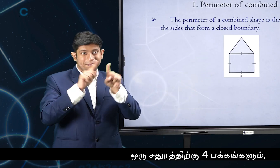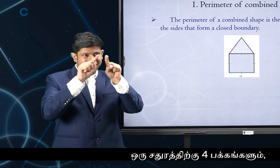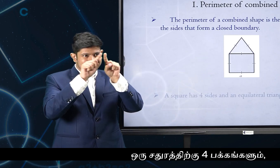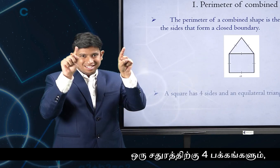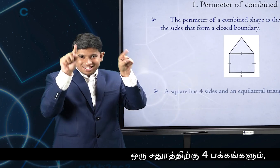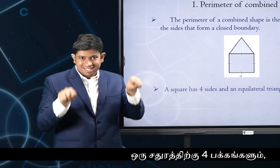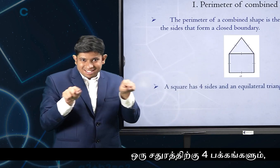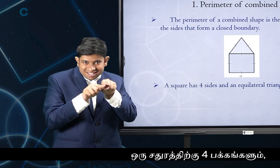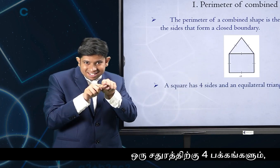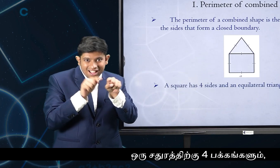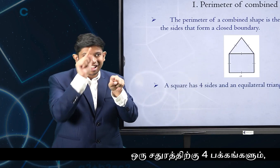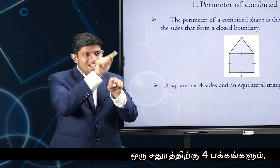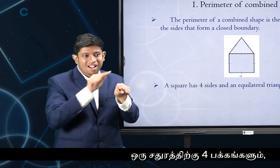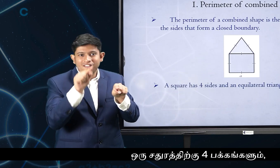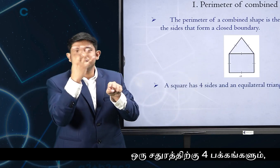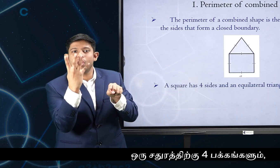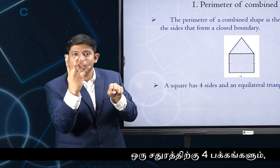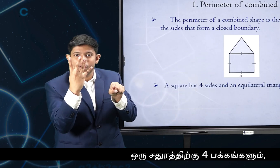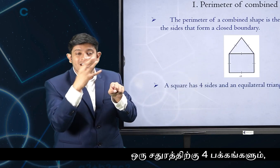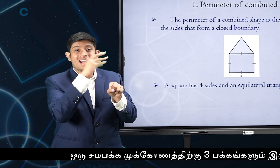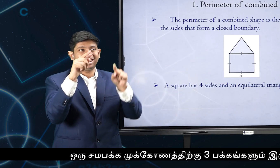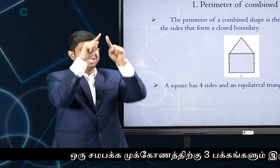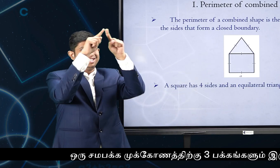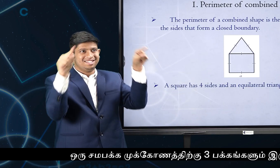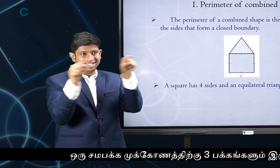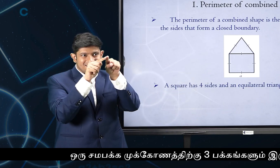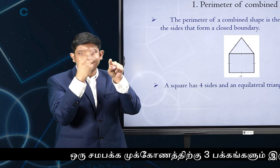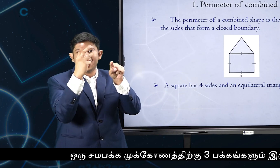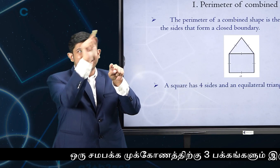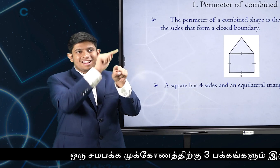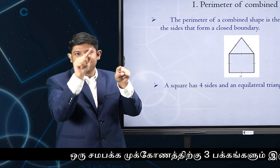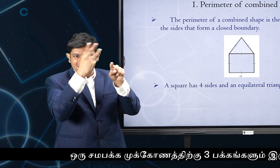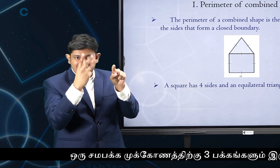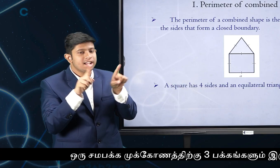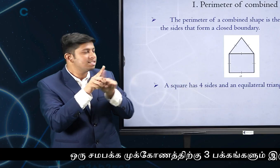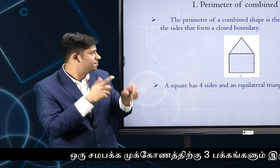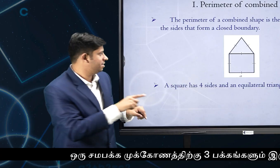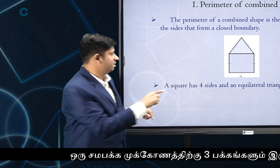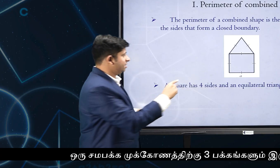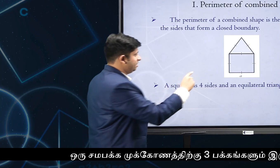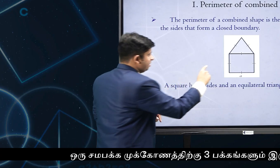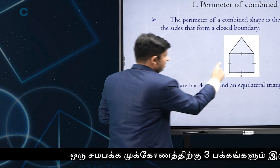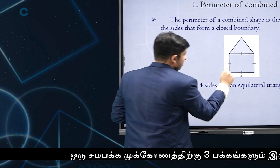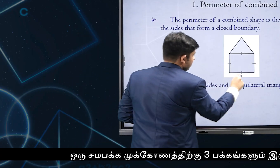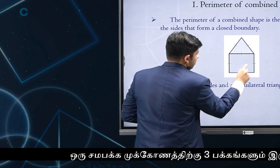ஒரு சதுரத்திற்கு 4 பக்கங்களும் ஒரு சமபக்க முக்கோணத்திற்கு 3 பக்கங்களும்